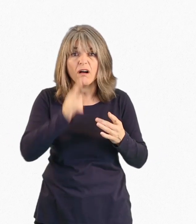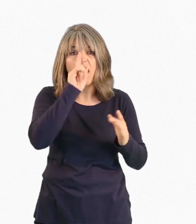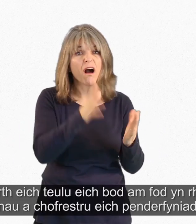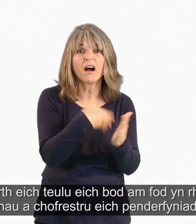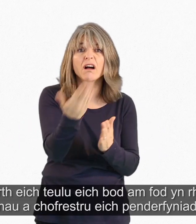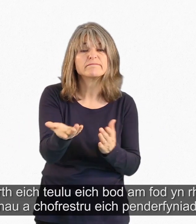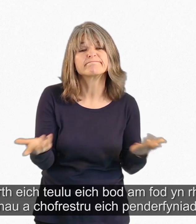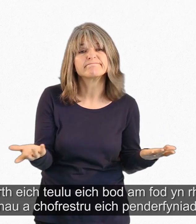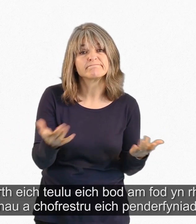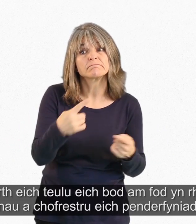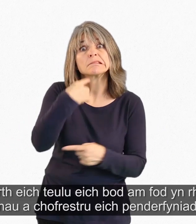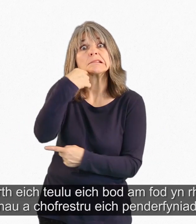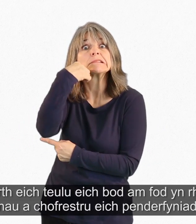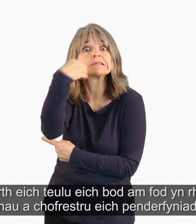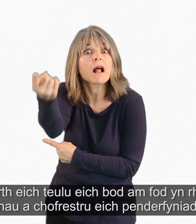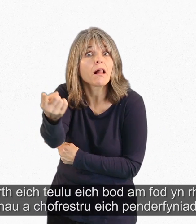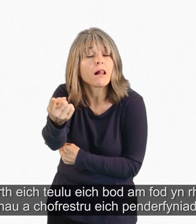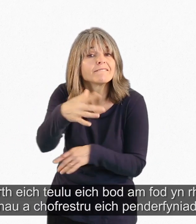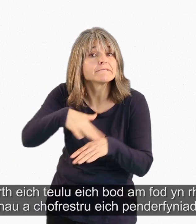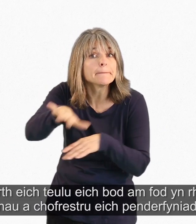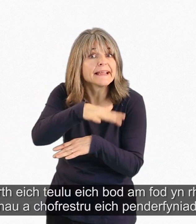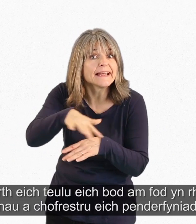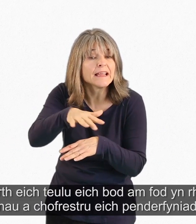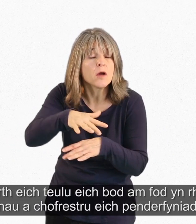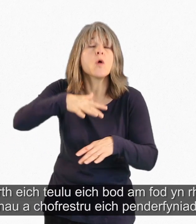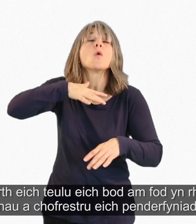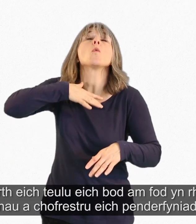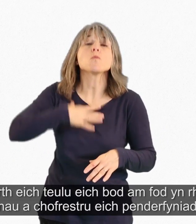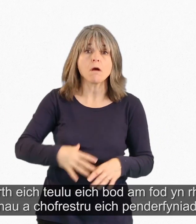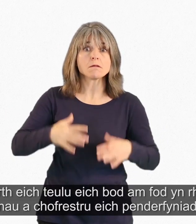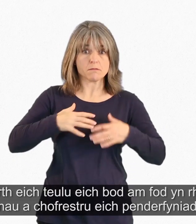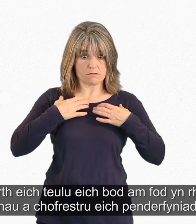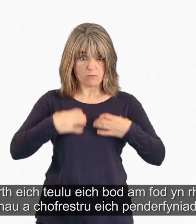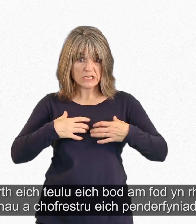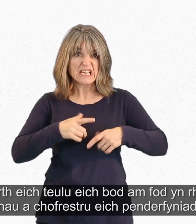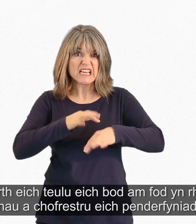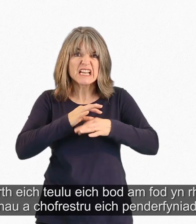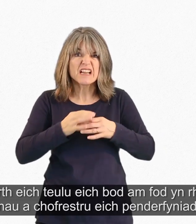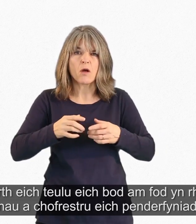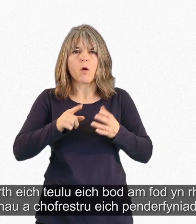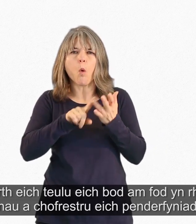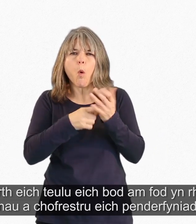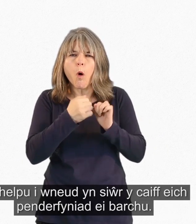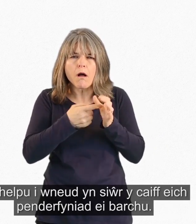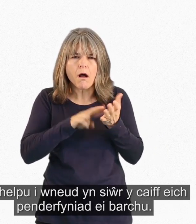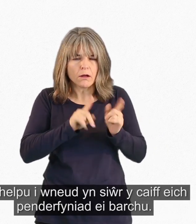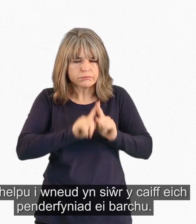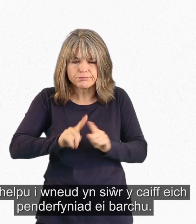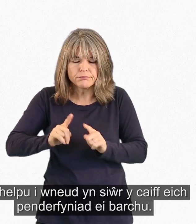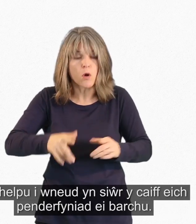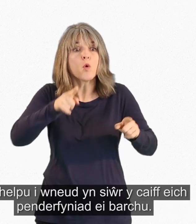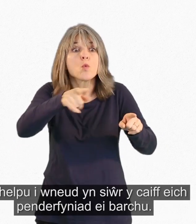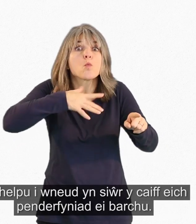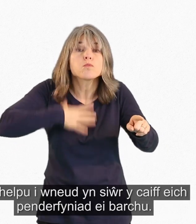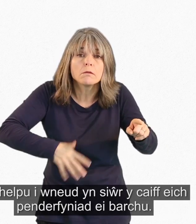Bydd sôn wrth eich teulu eich bod am fod yn rhoddwr organau a chofrestru eich penderfyniad yn helpu i wneud yn siŵr y